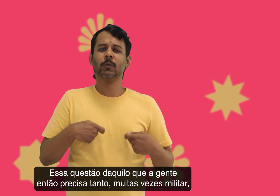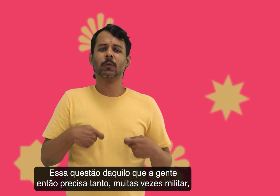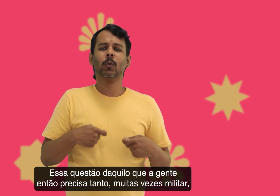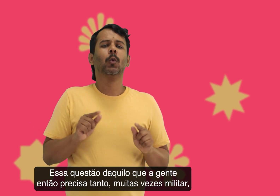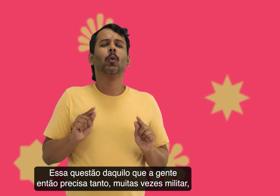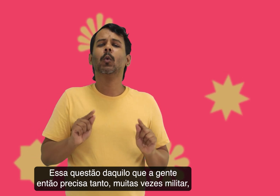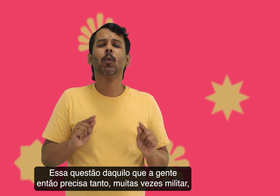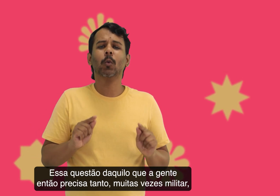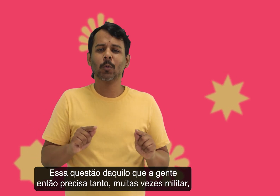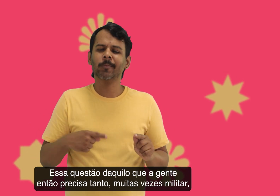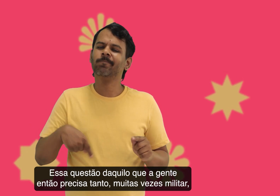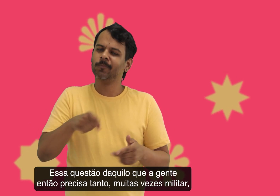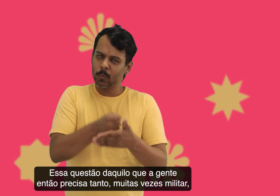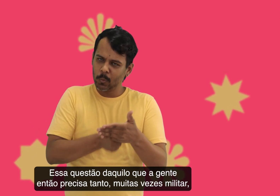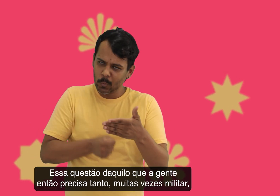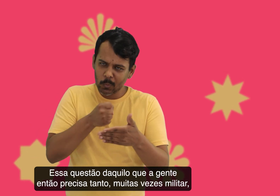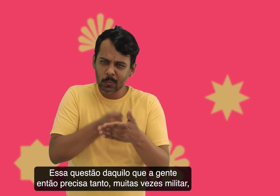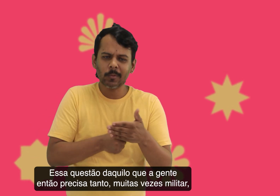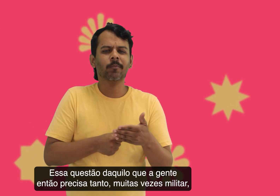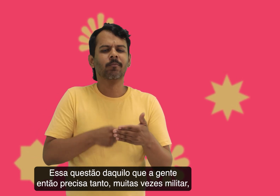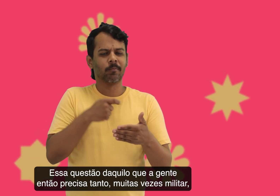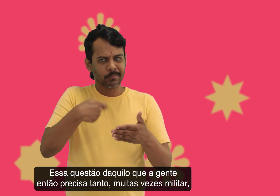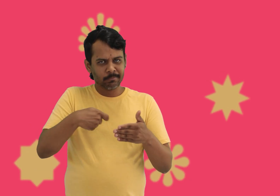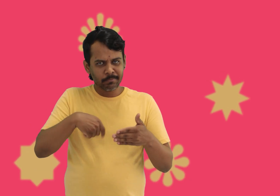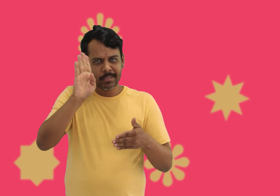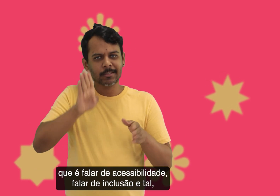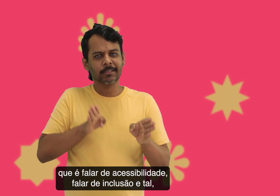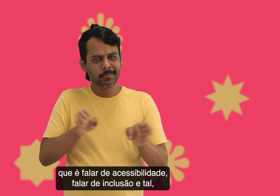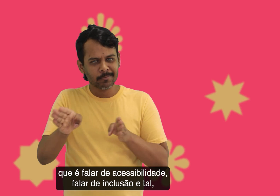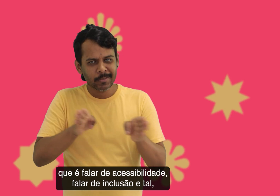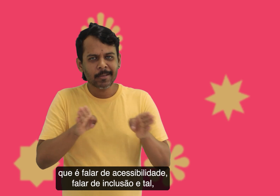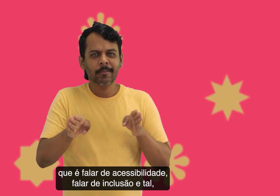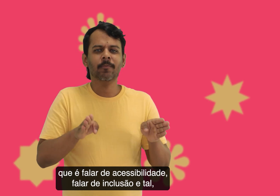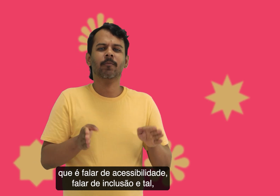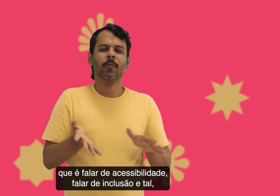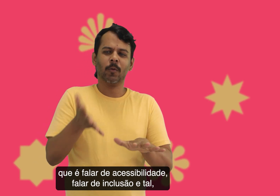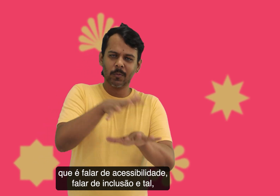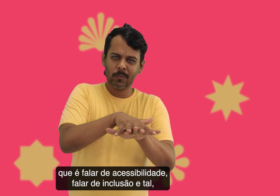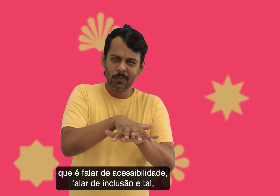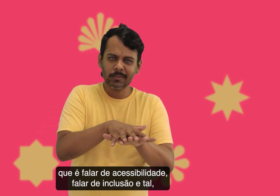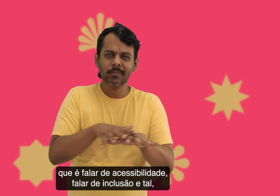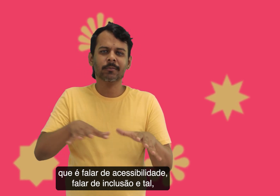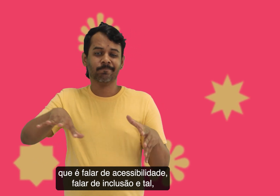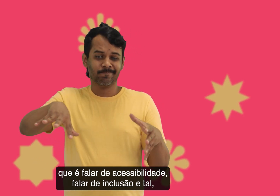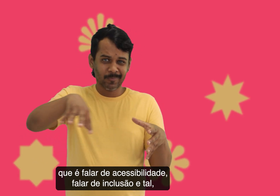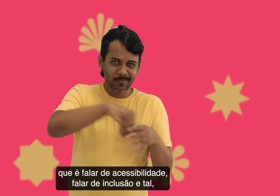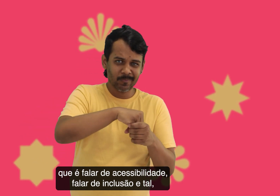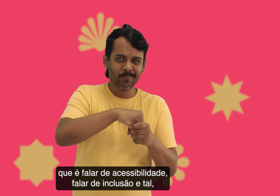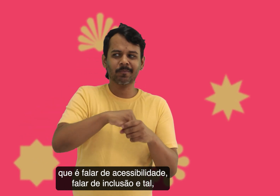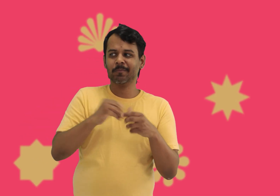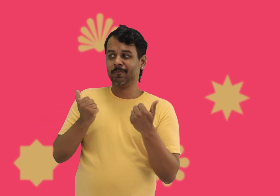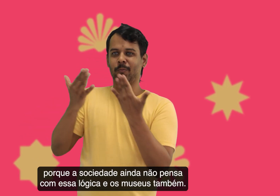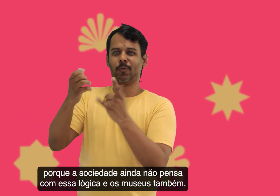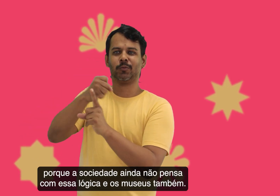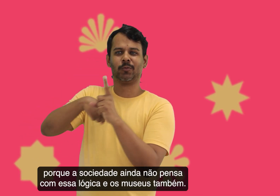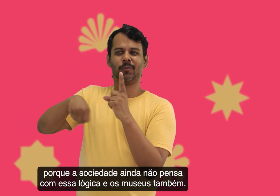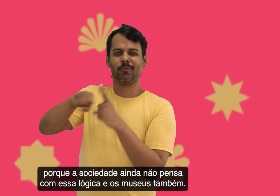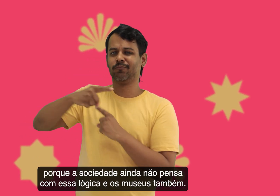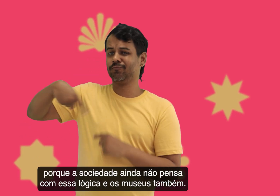questão daquilo que a gente então precisa tanto, muitas vezes, militar, que é falar de acessibilidade, falar de inclusão e tal, porque a